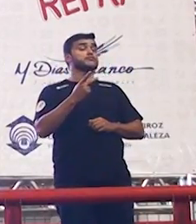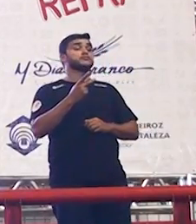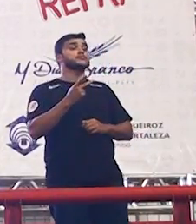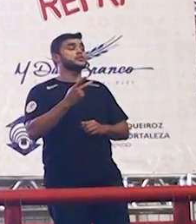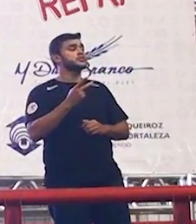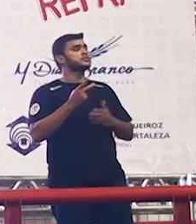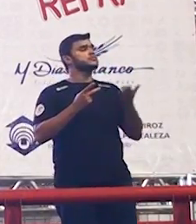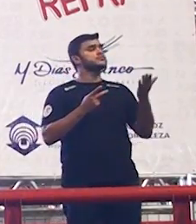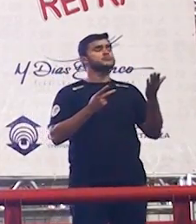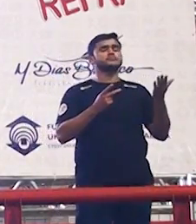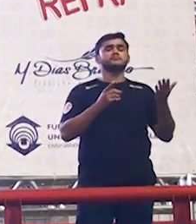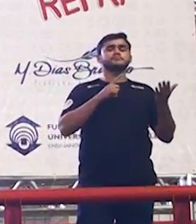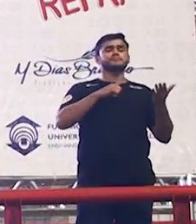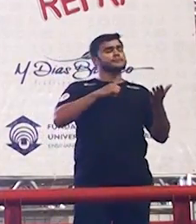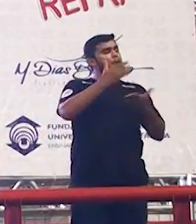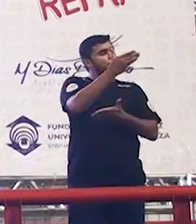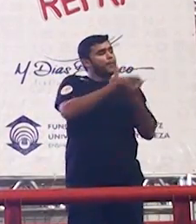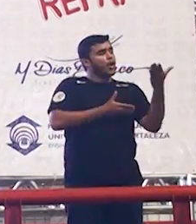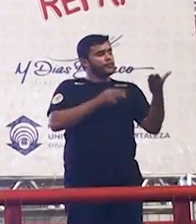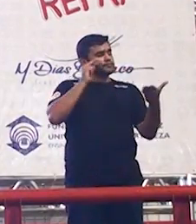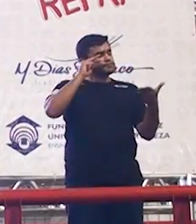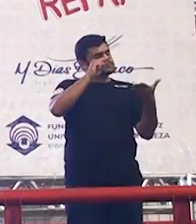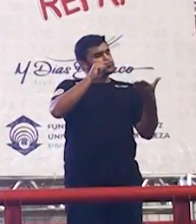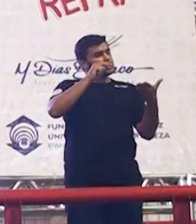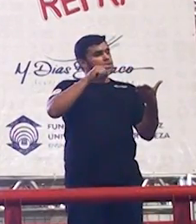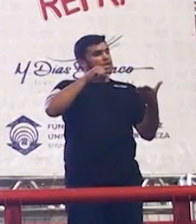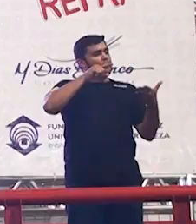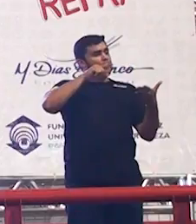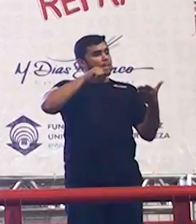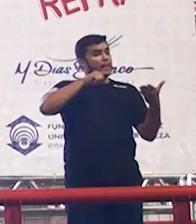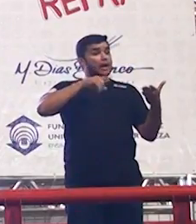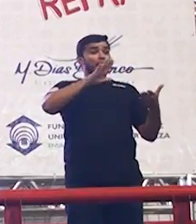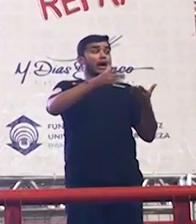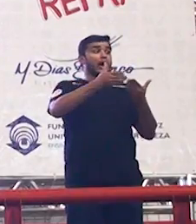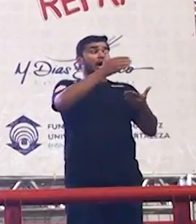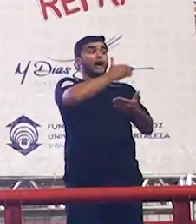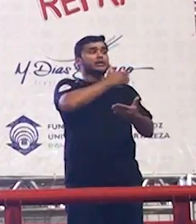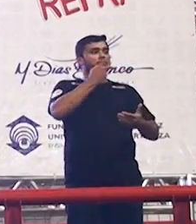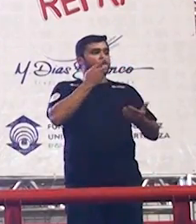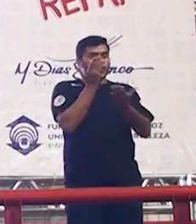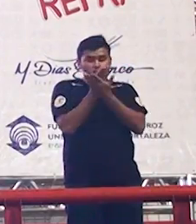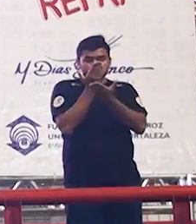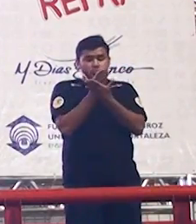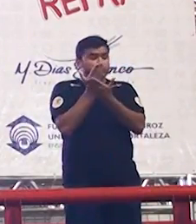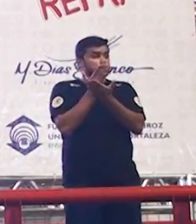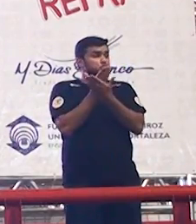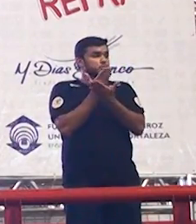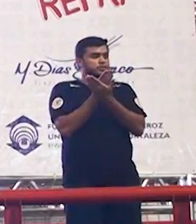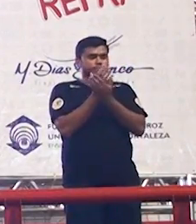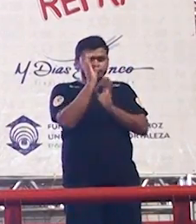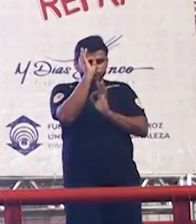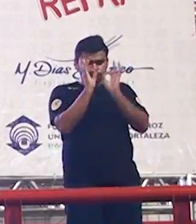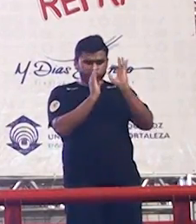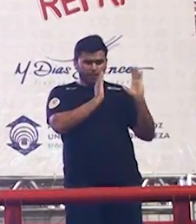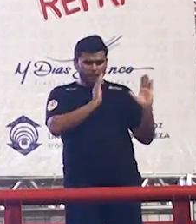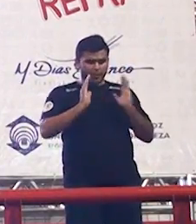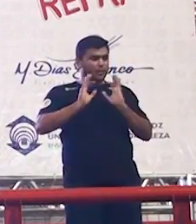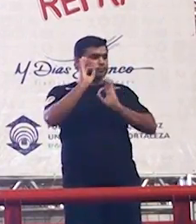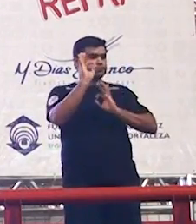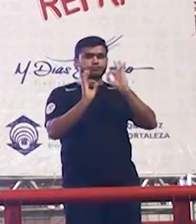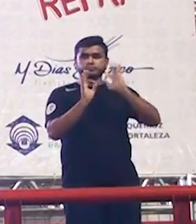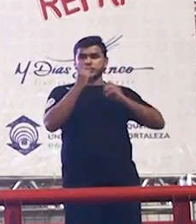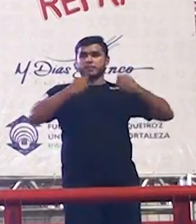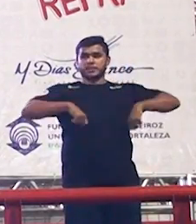vezes, o grande problema é que se estuda errado, É preciso que vocês comecem a